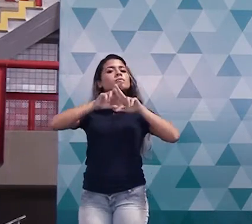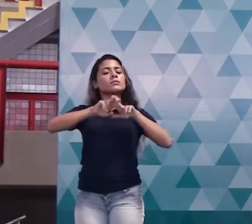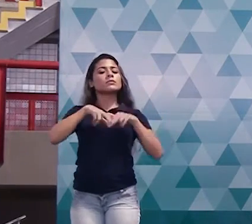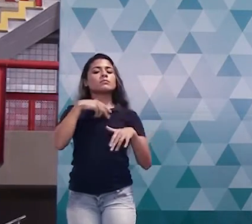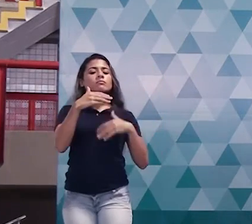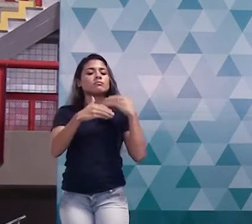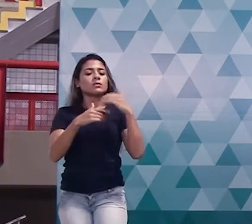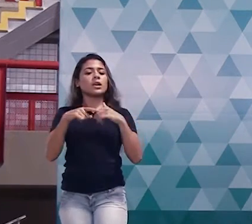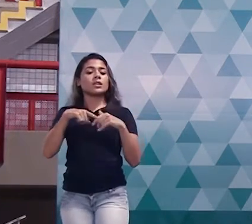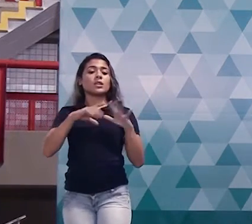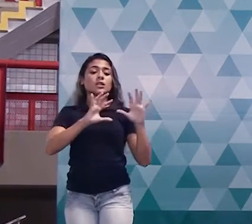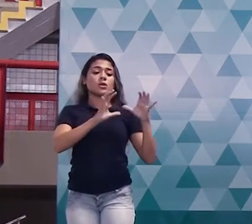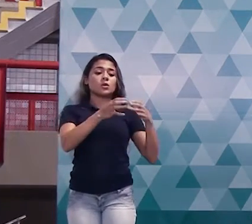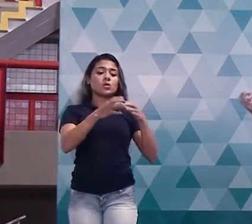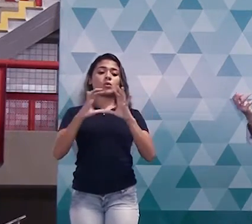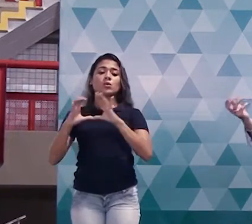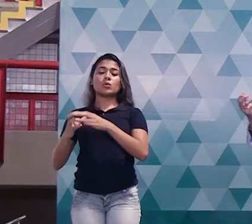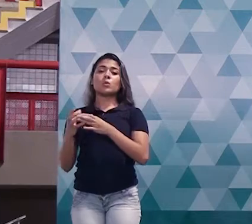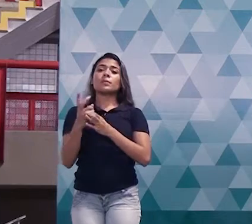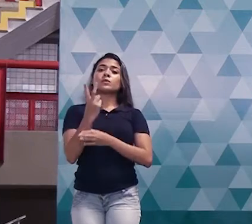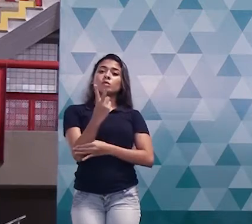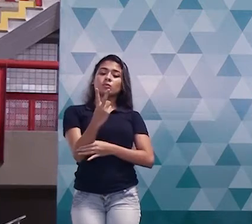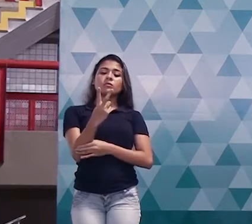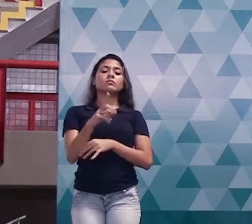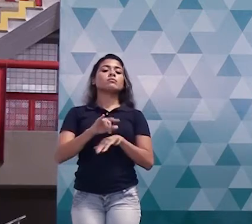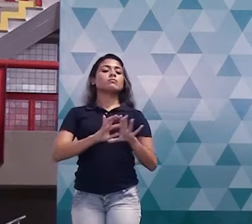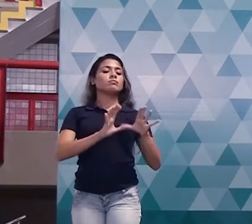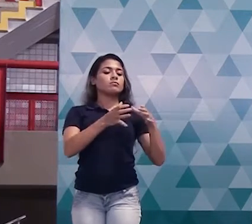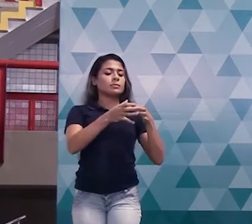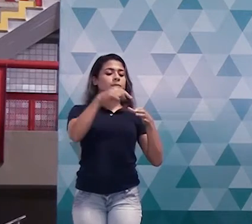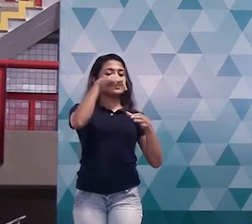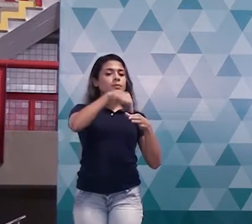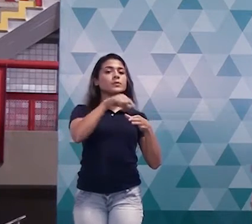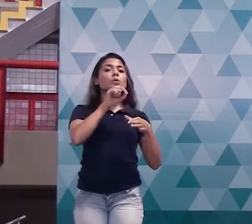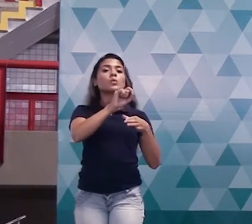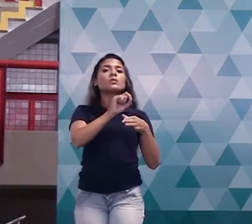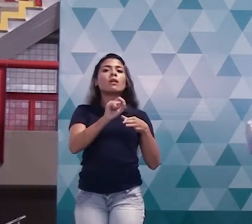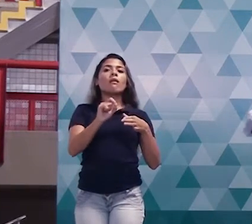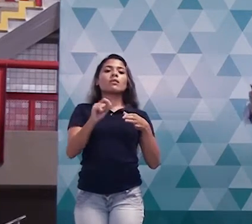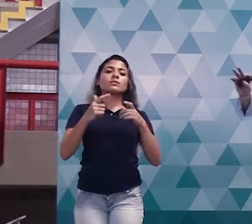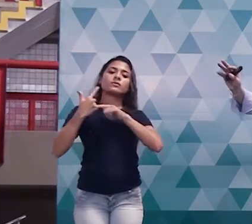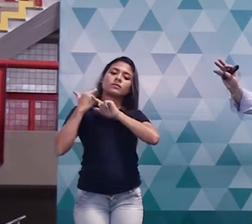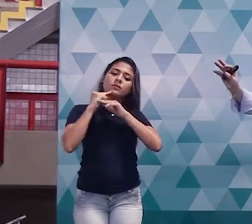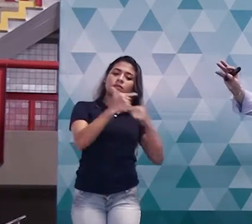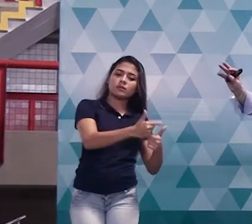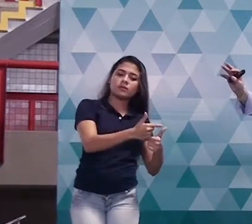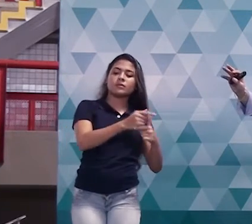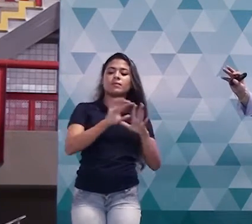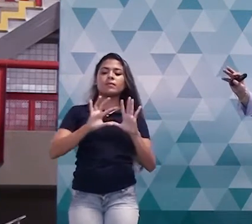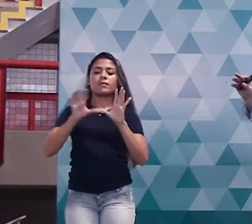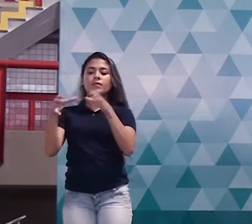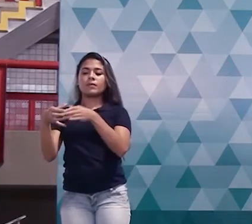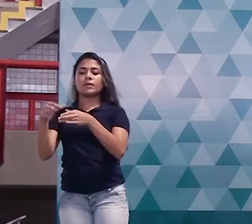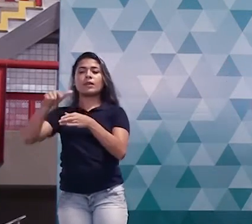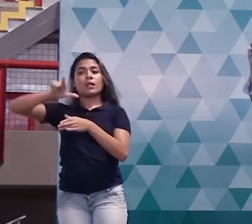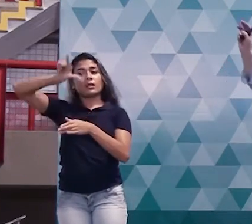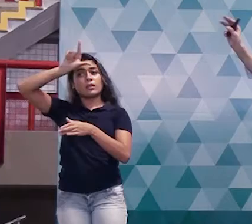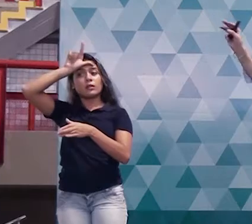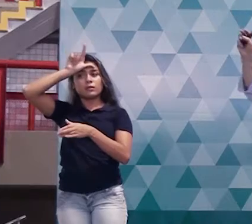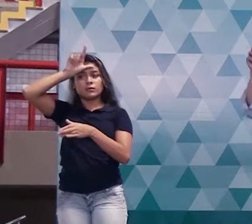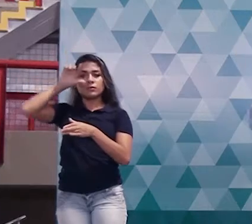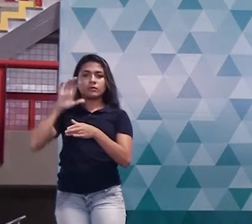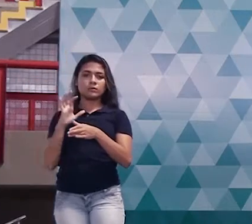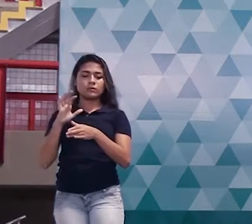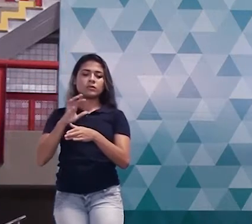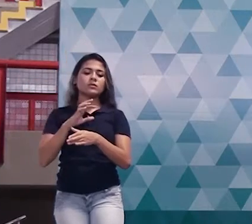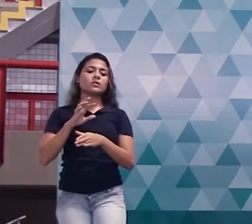grupos políticos, um grupo de tendência liberal e um grupo de tendência conservadora. Todos eram da elite. Não quer dizer que liberal